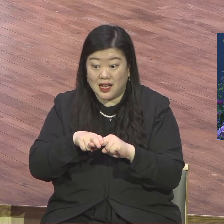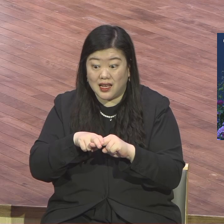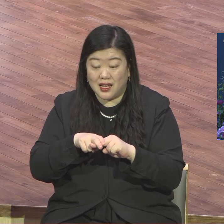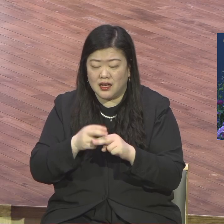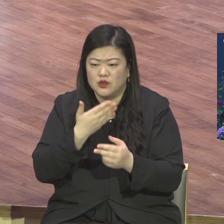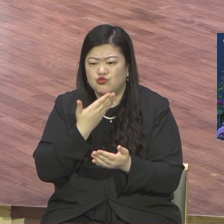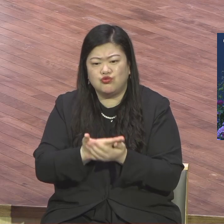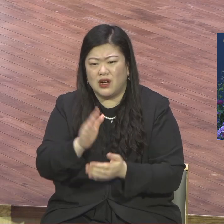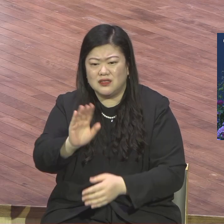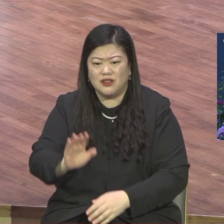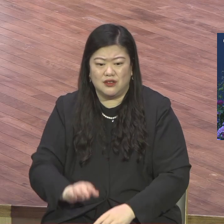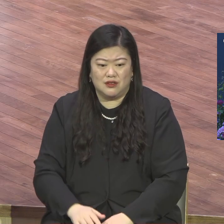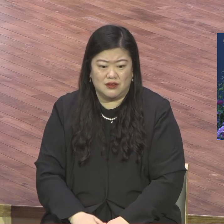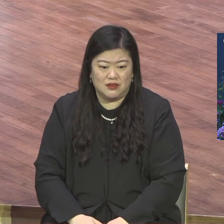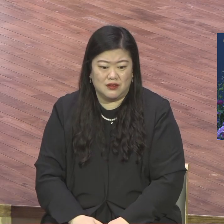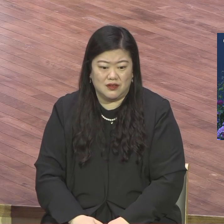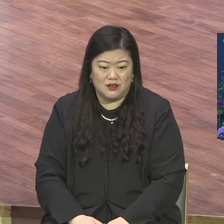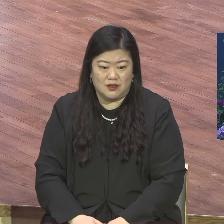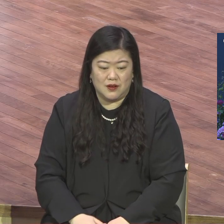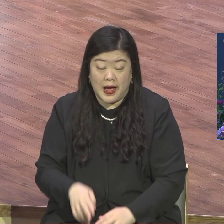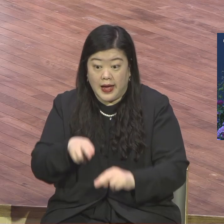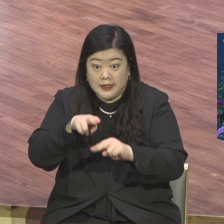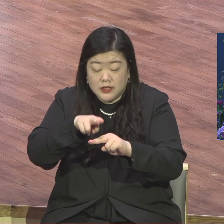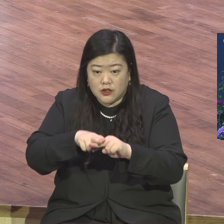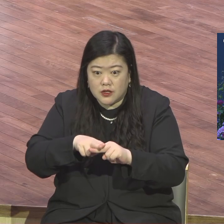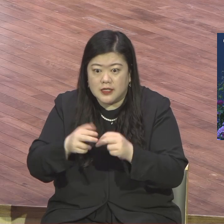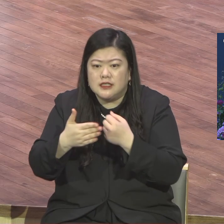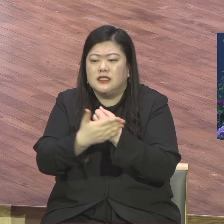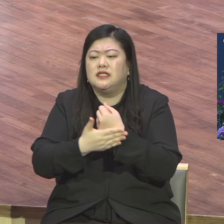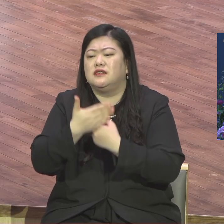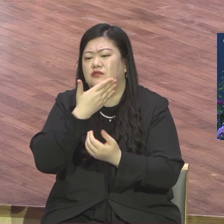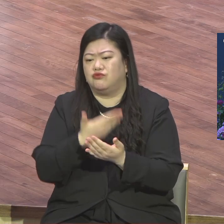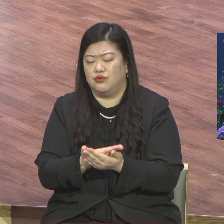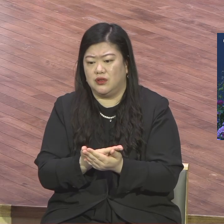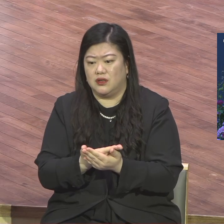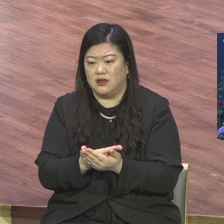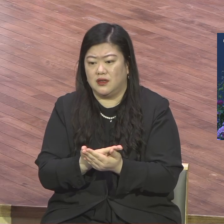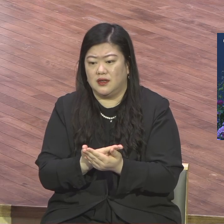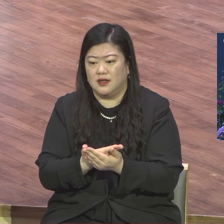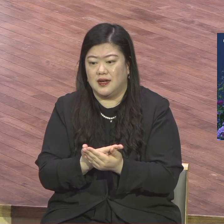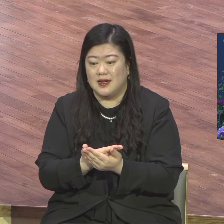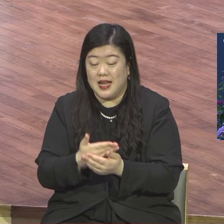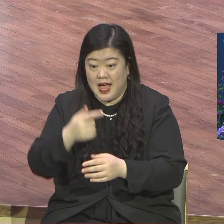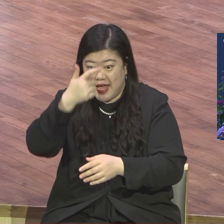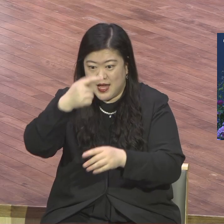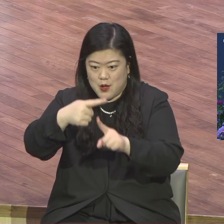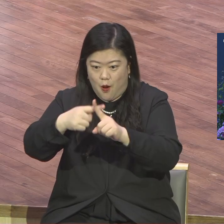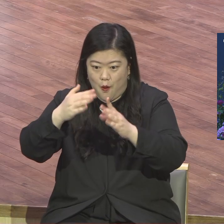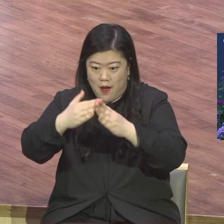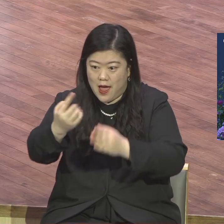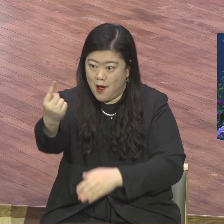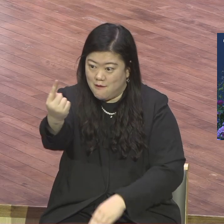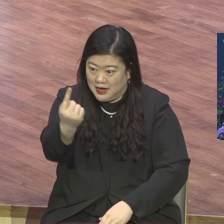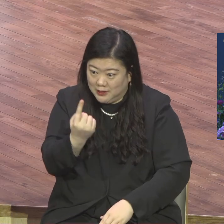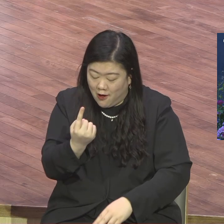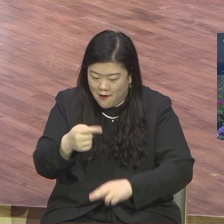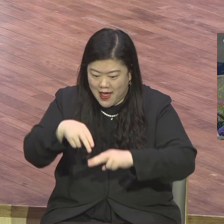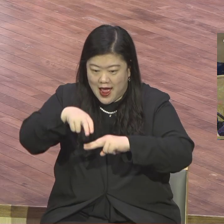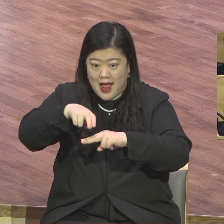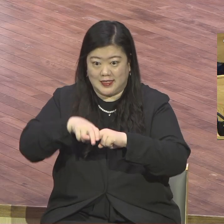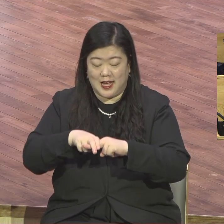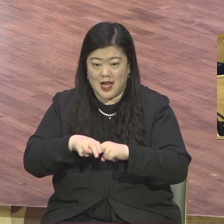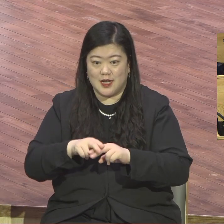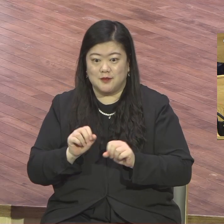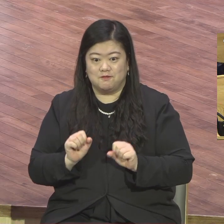다 율법 가지고 여러분 살아온 우리 유교 문화 속에서 비교의식 속에서 이런 문화 속에서 살다 보니 체질이에요.